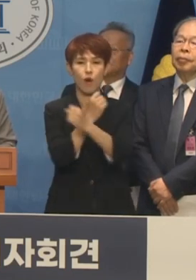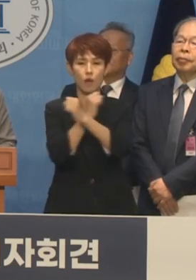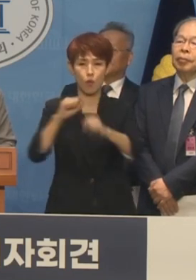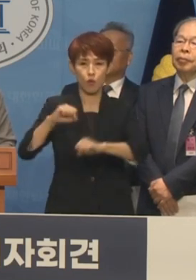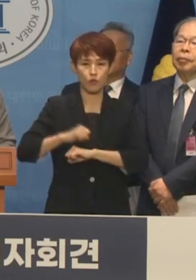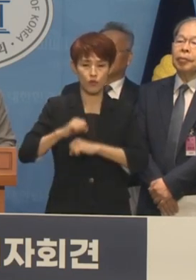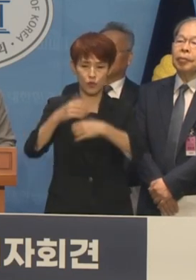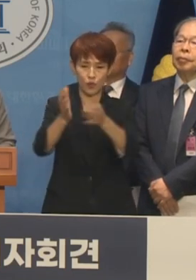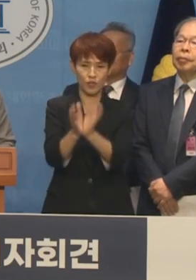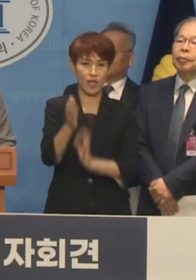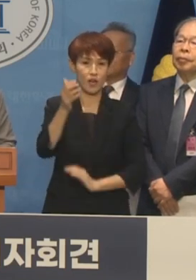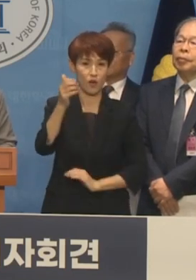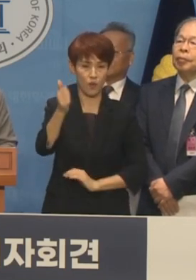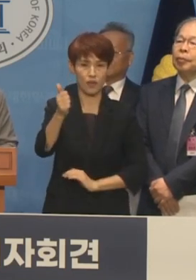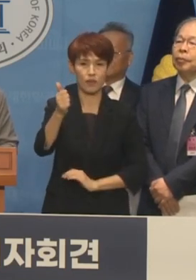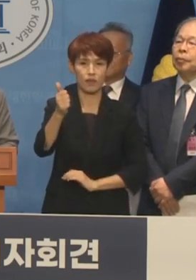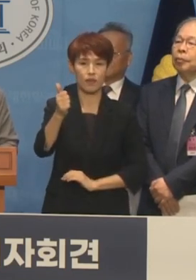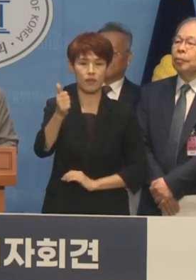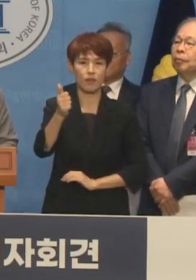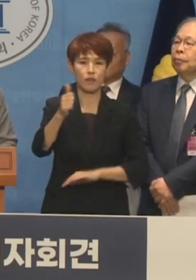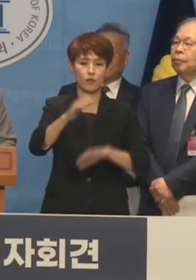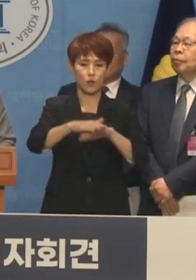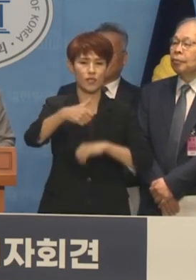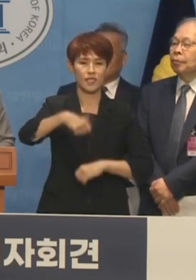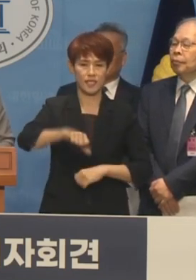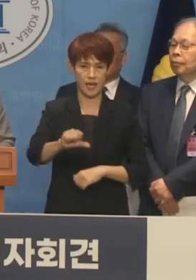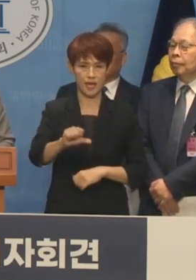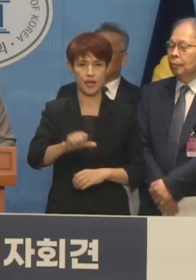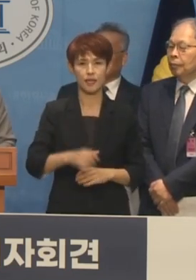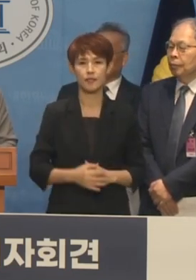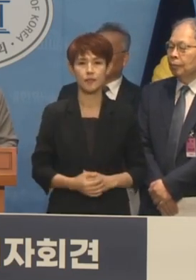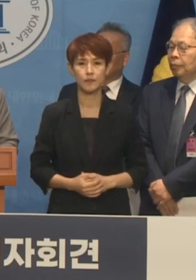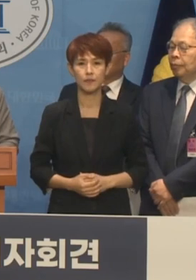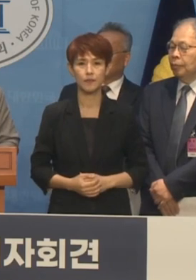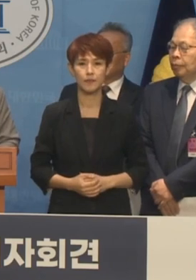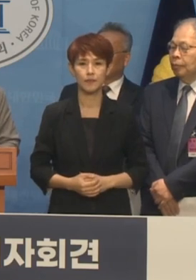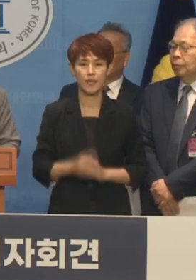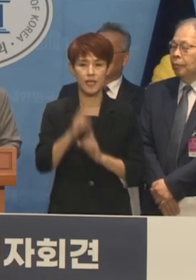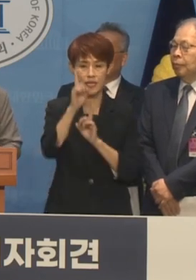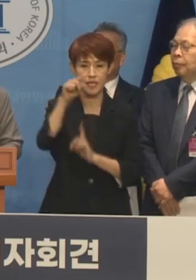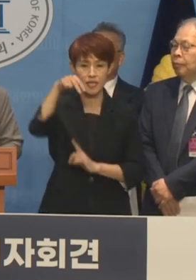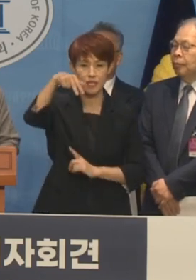지청천 장군님의 외손자이신 전 독립기념관 관장님 이준식